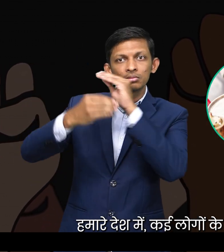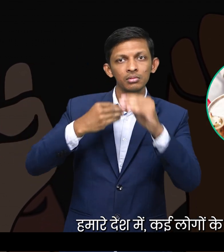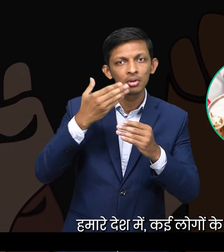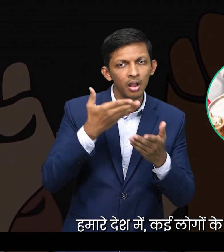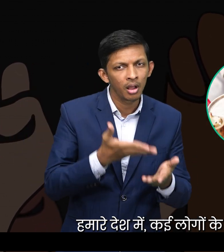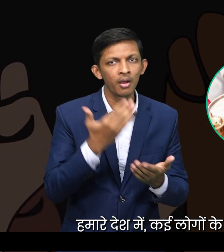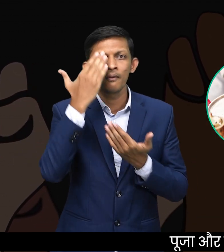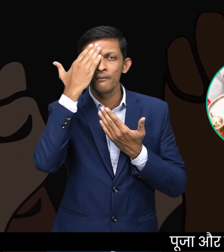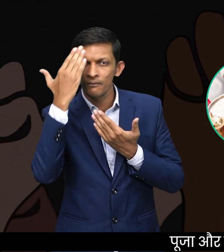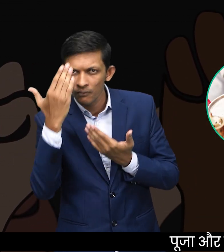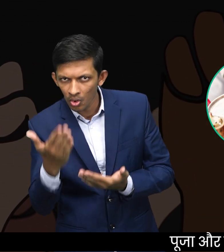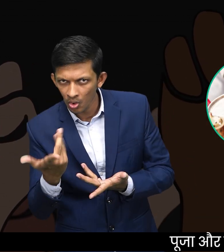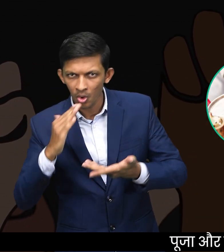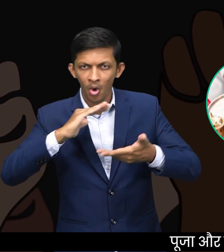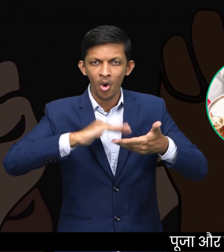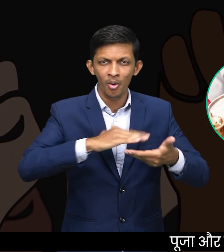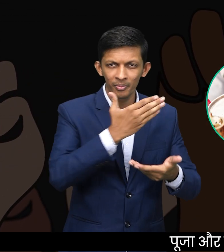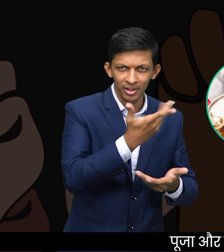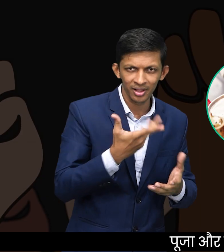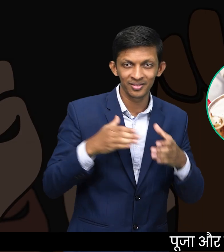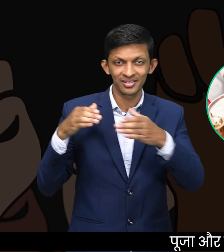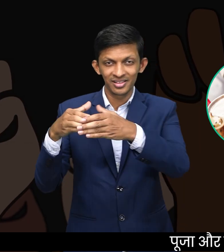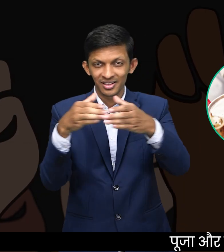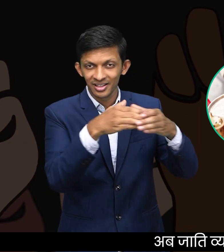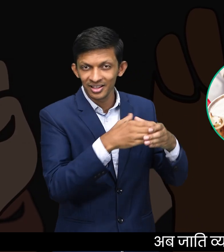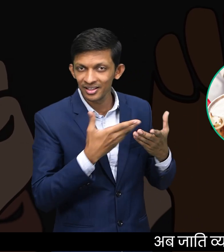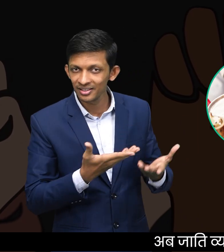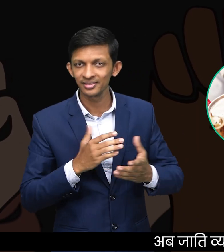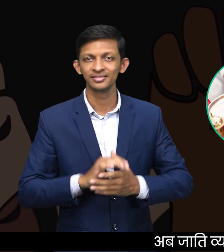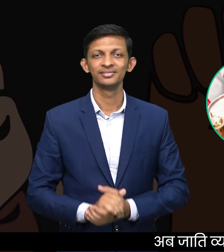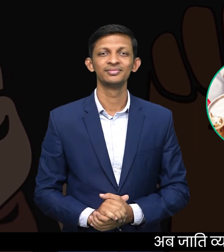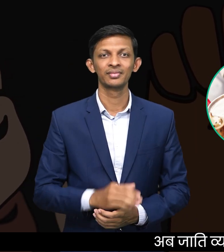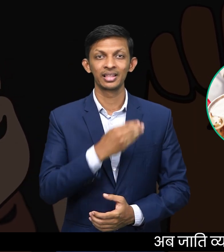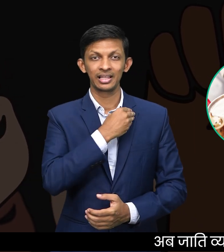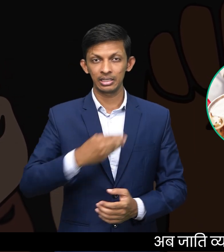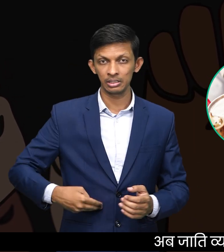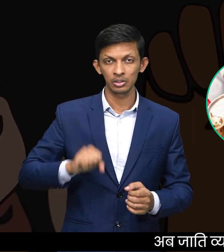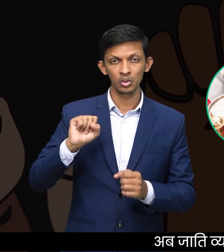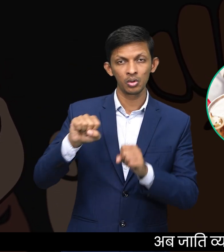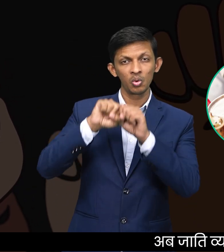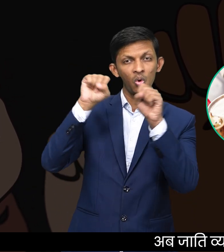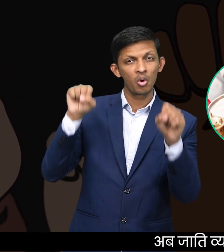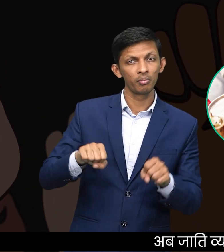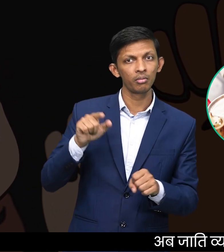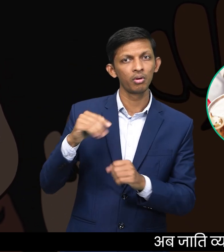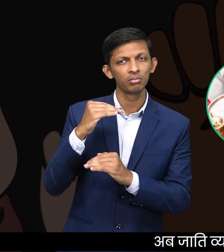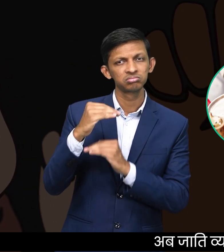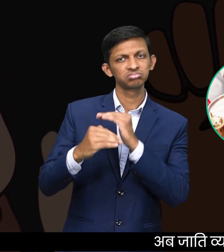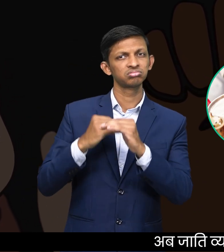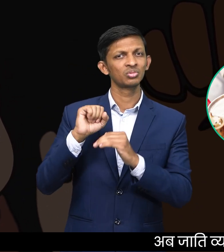परंपराओं, पूजा और विवाह को प्रभावित करते हैं। अब जाति व्यवस्था विकसित होती है तो एक जाति